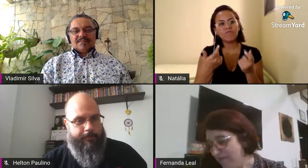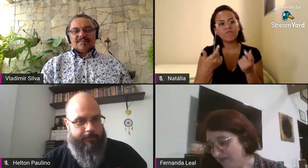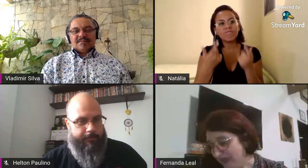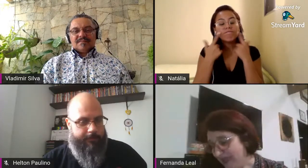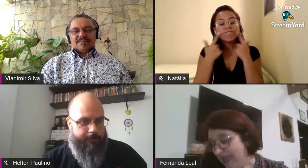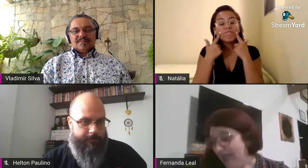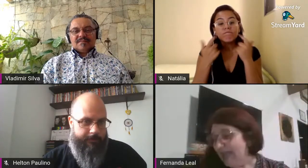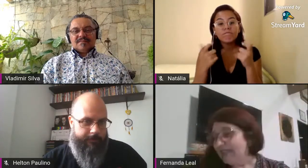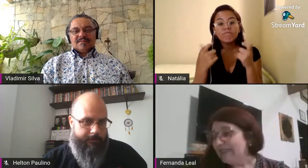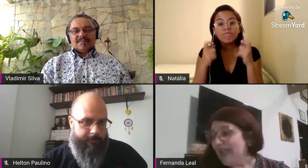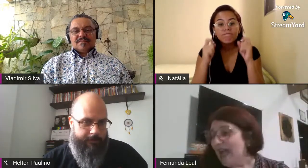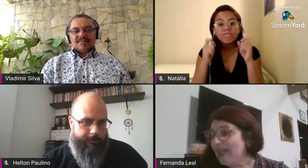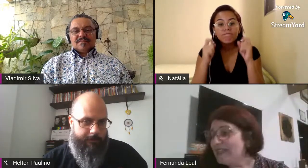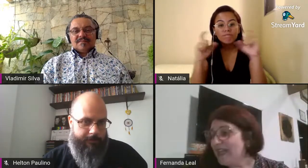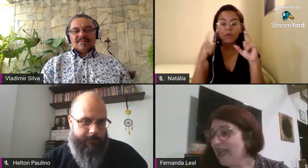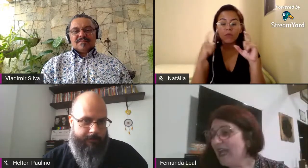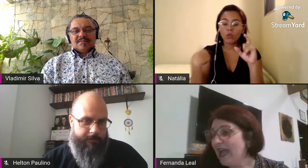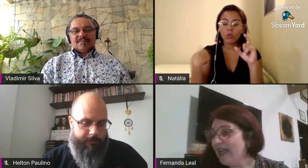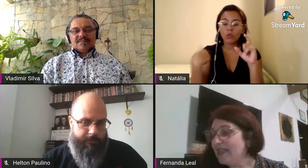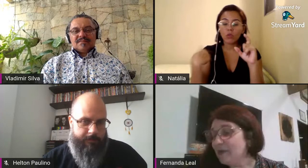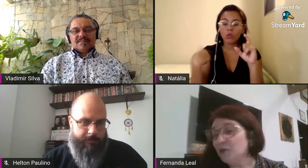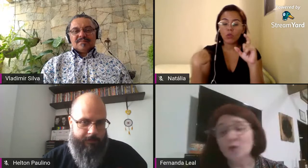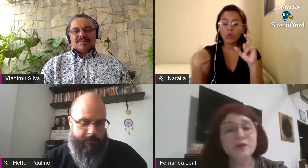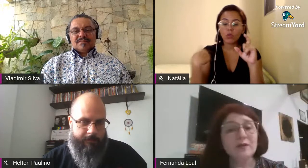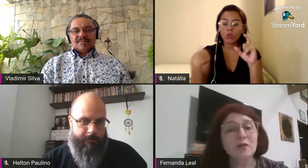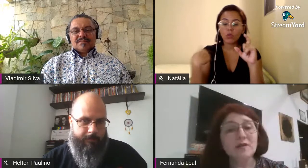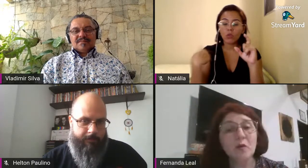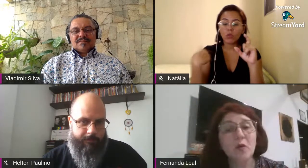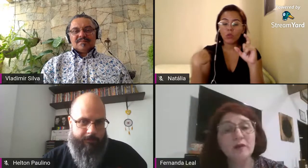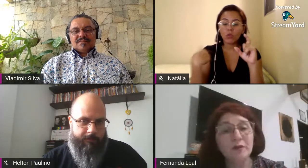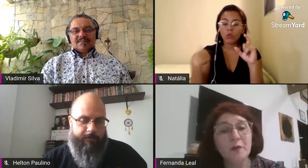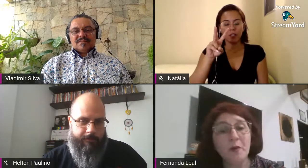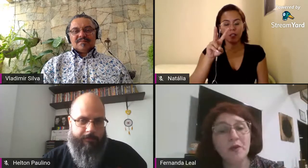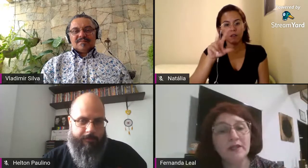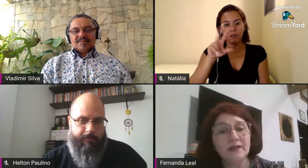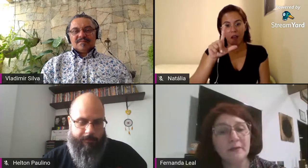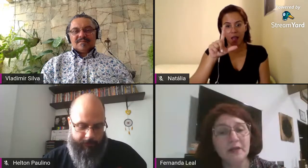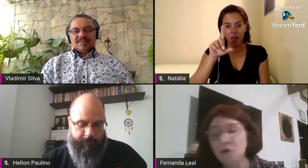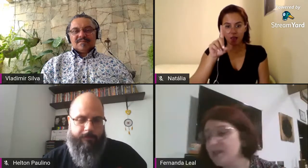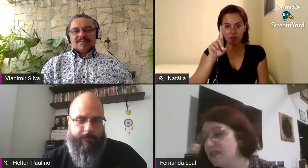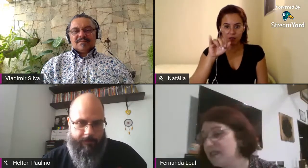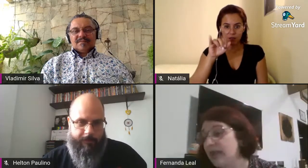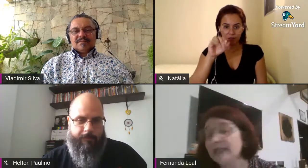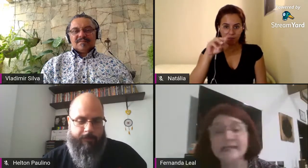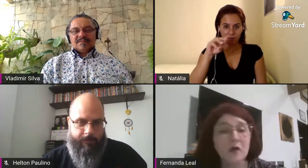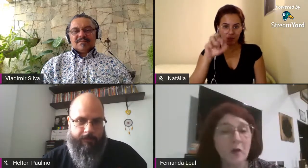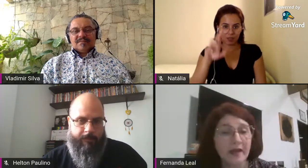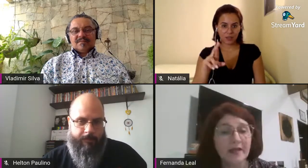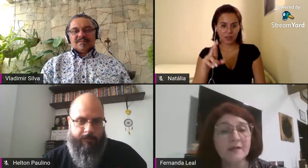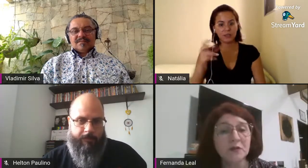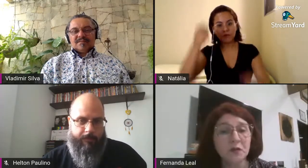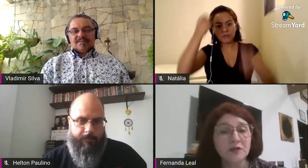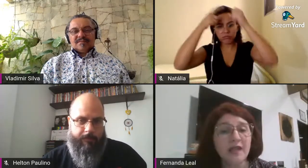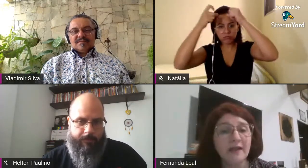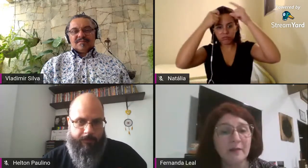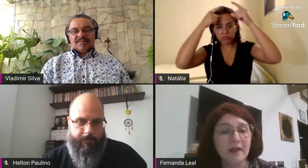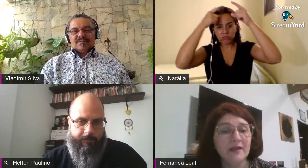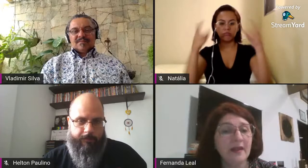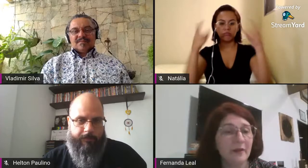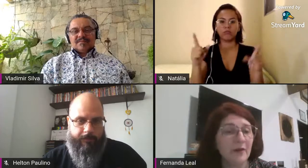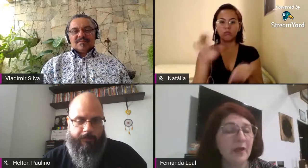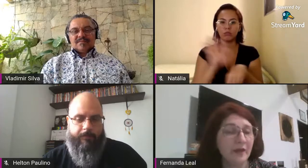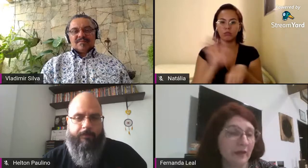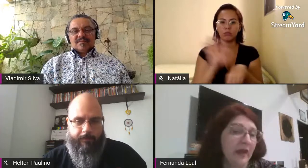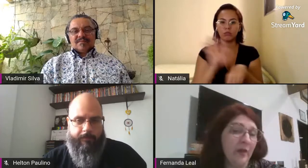Vladimir traz, né, a criação do curso de música, o quanto foi importante para a nossa cidade, assim como a criação do curso de arte e